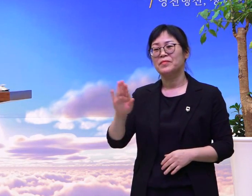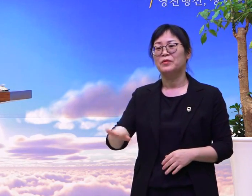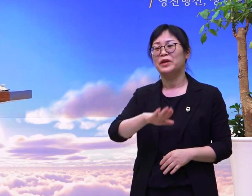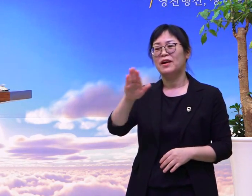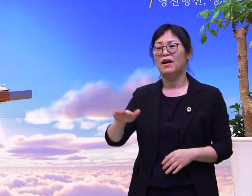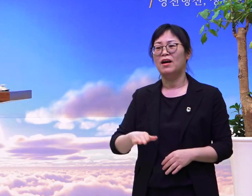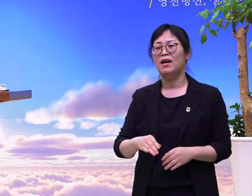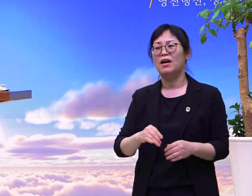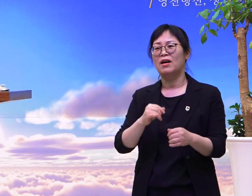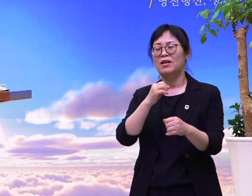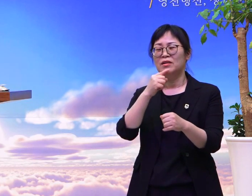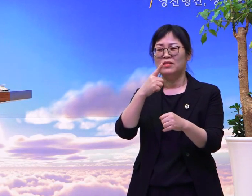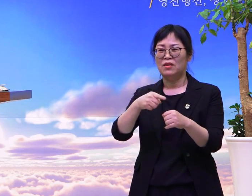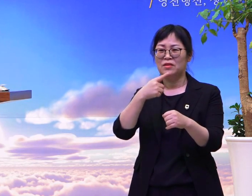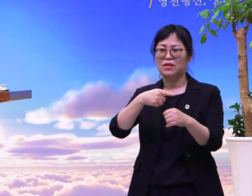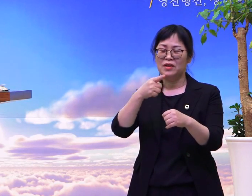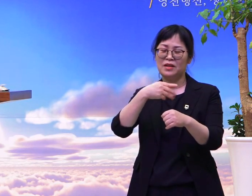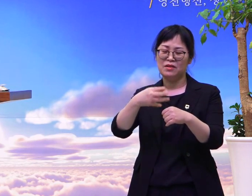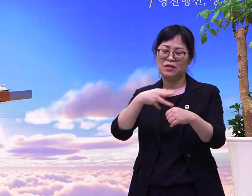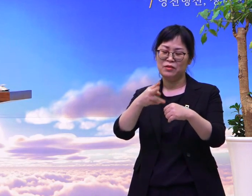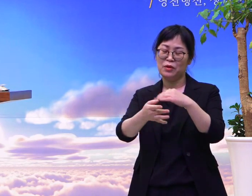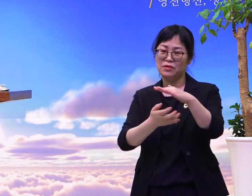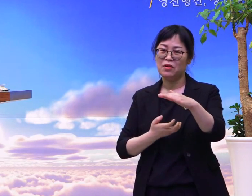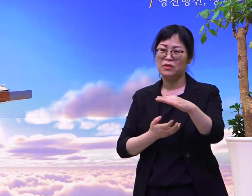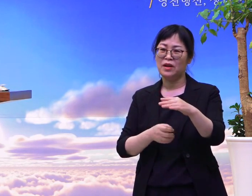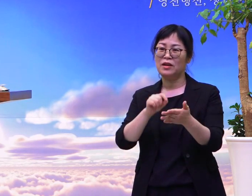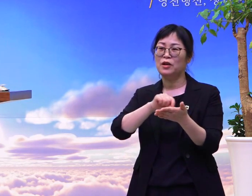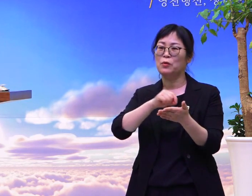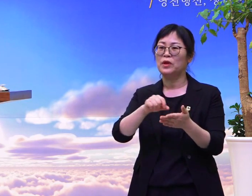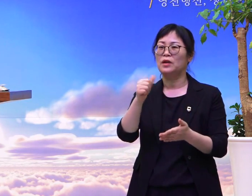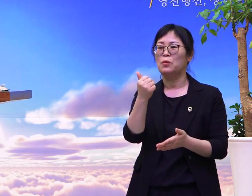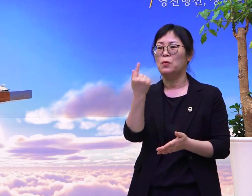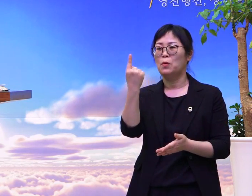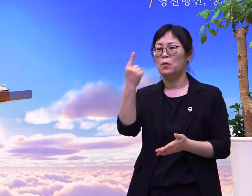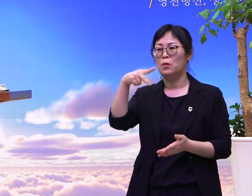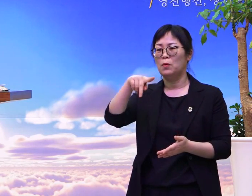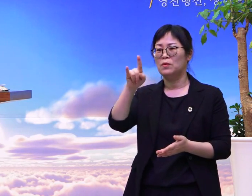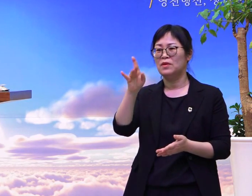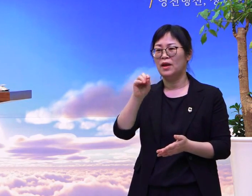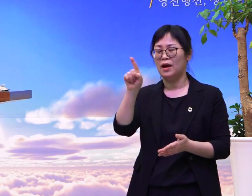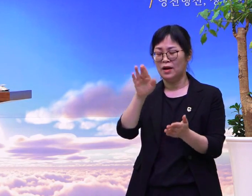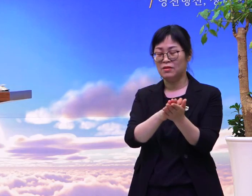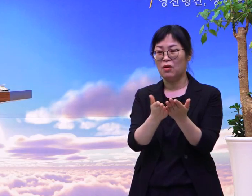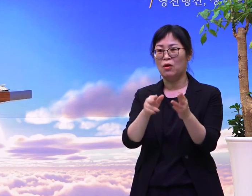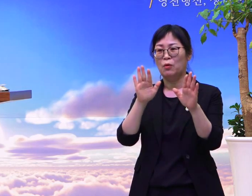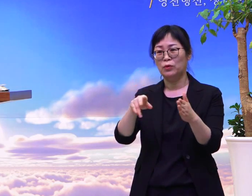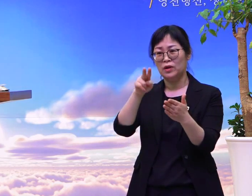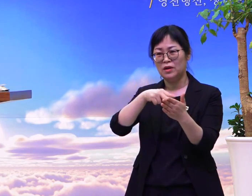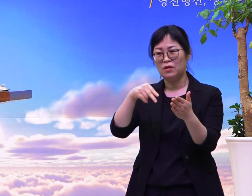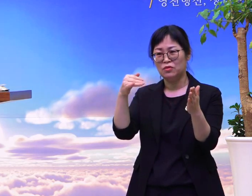우리가 수천 년 전에 기록된 호세아서를 우리가 읽었는데요. 수천 년 전 호세아가 살던 그 시대,